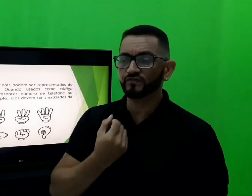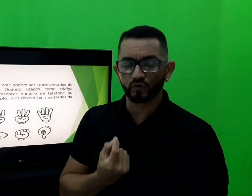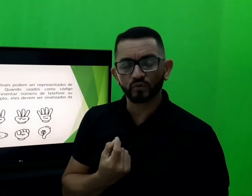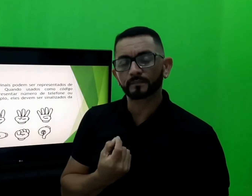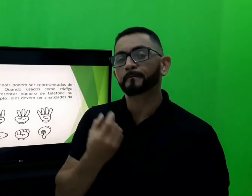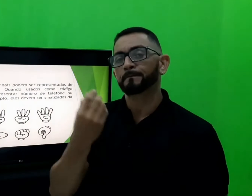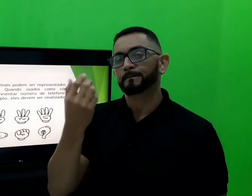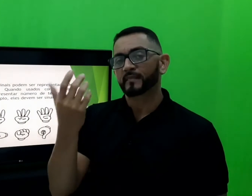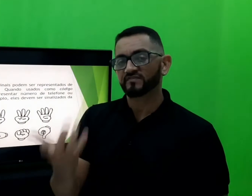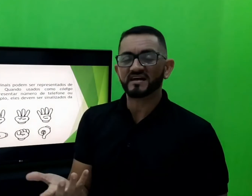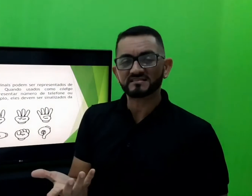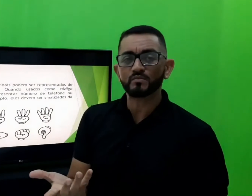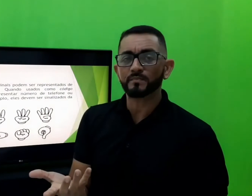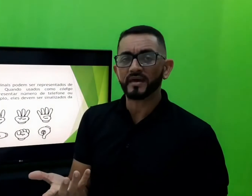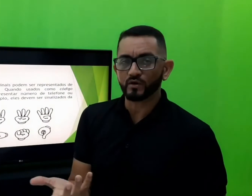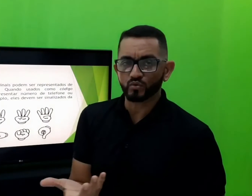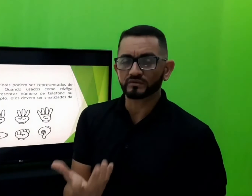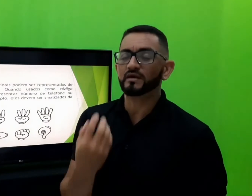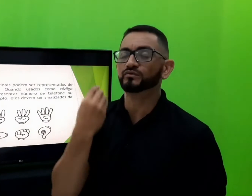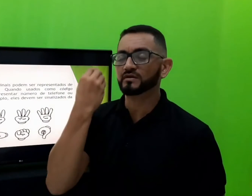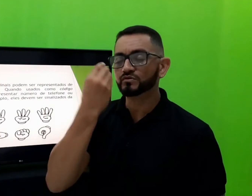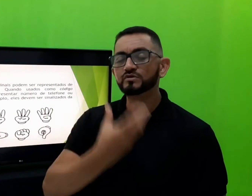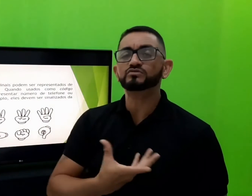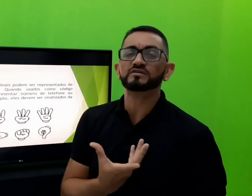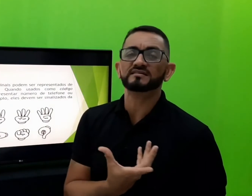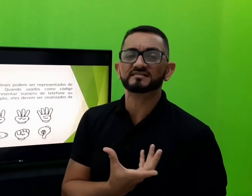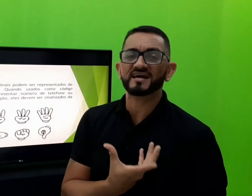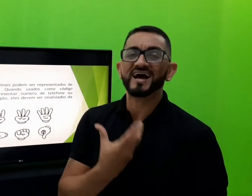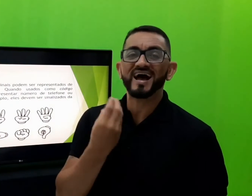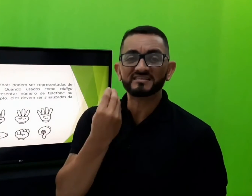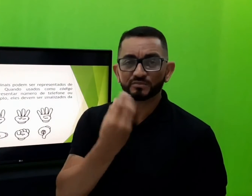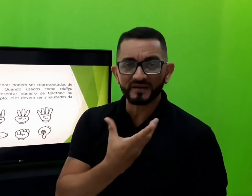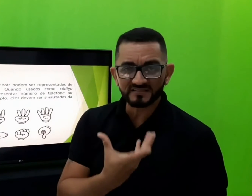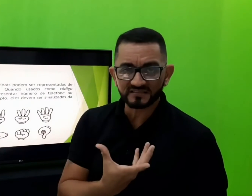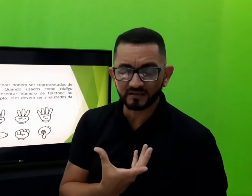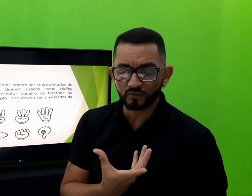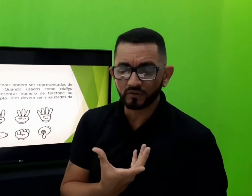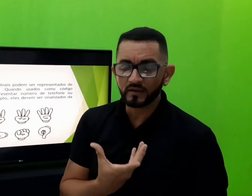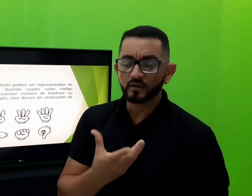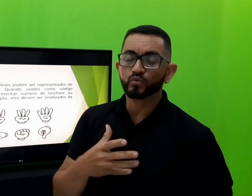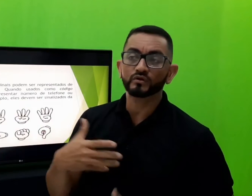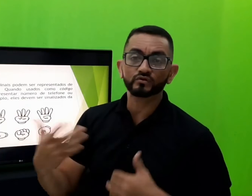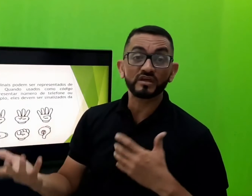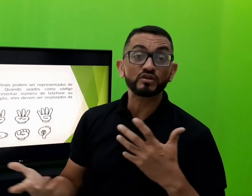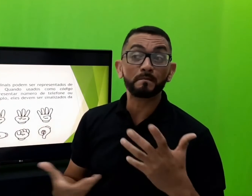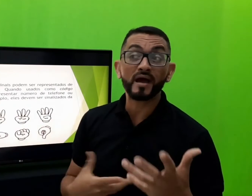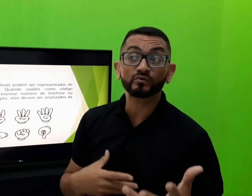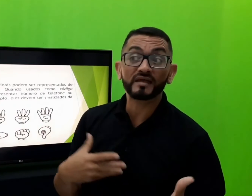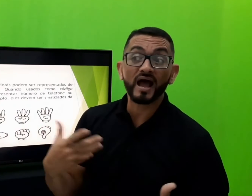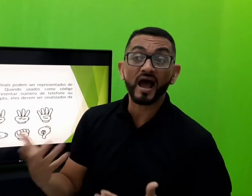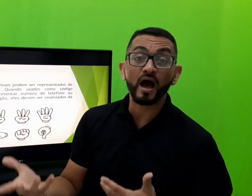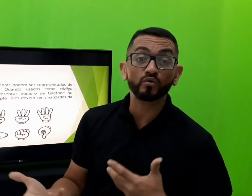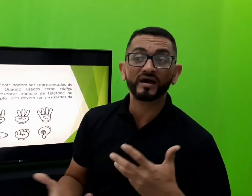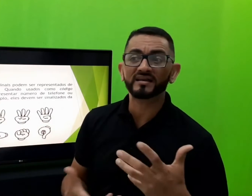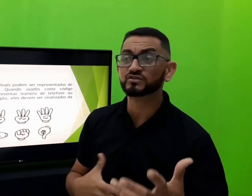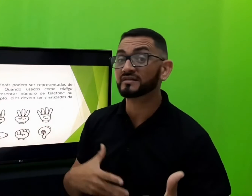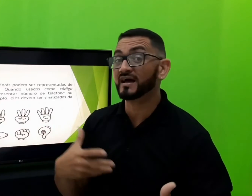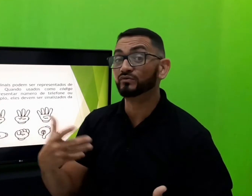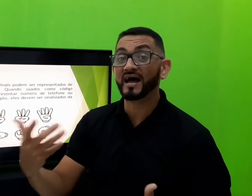vou fazer uma pergunta, eu tenho que utilizar a expressão quando eu tenho que perguntar algo relacionado